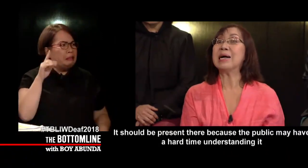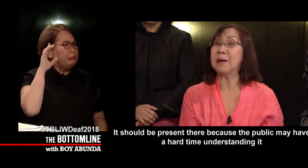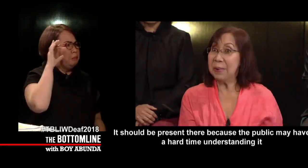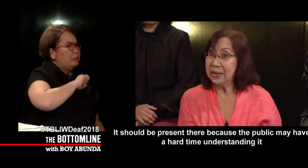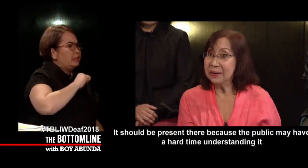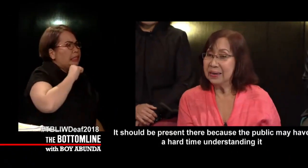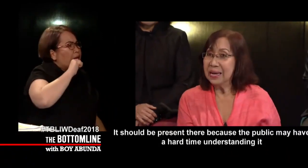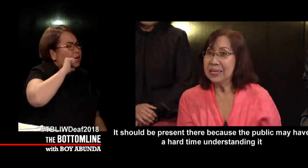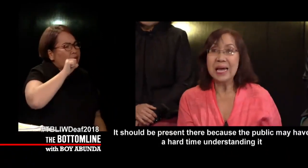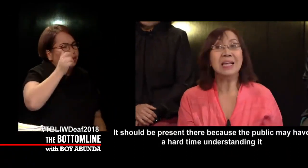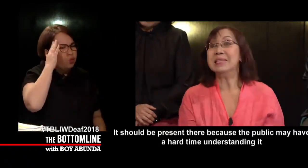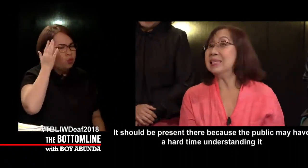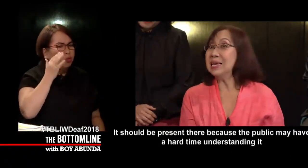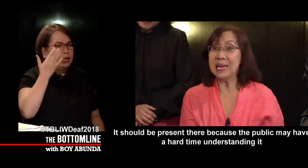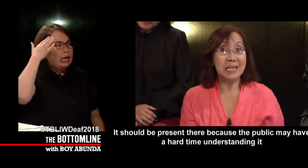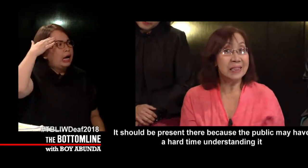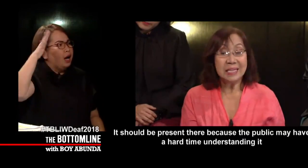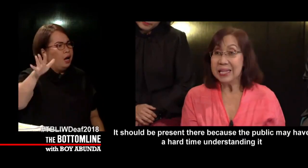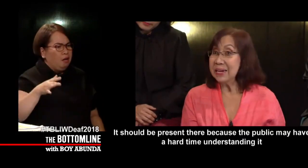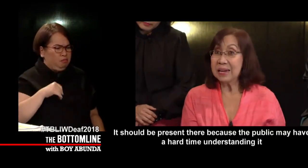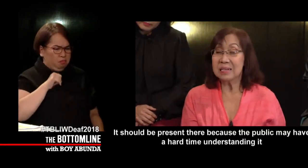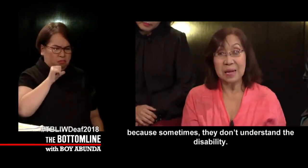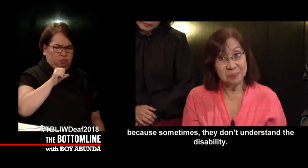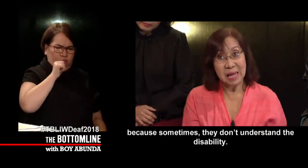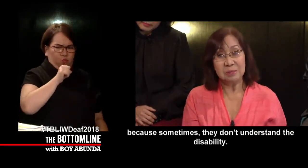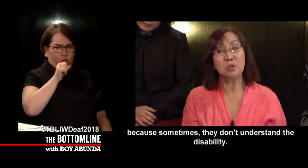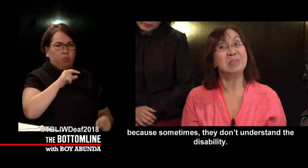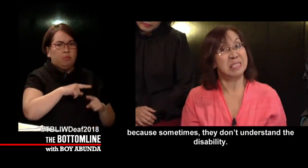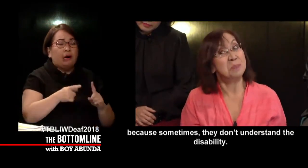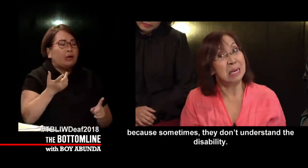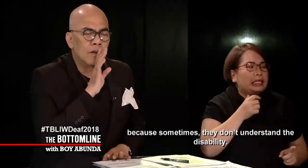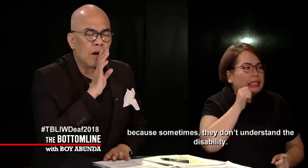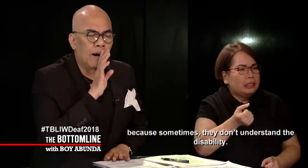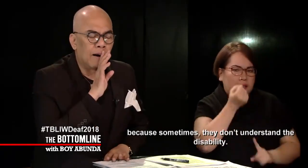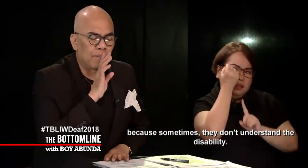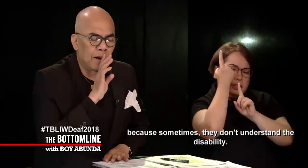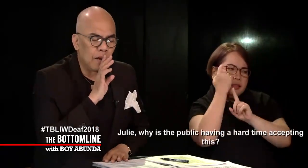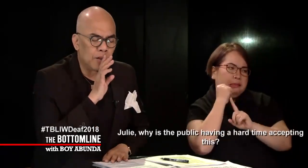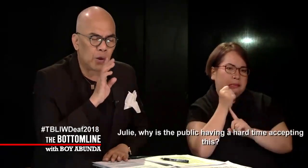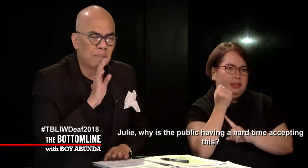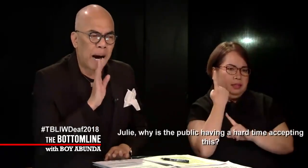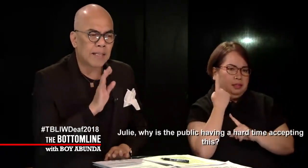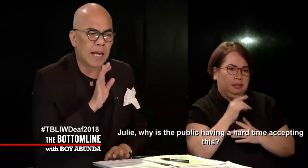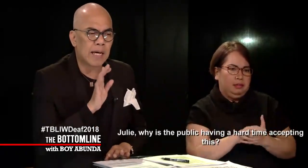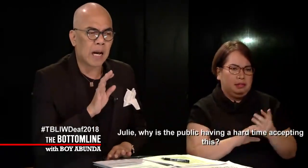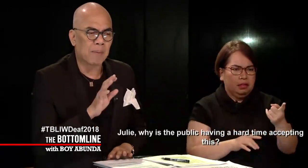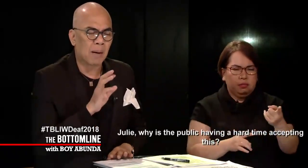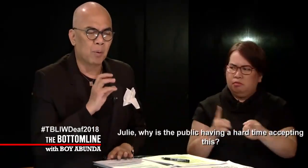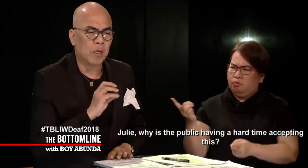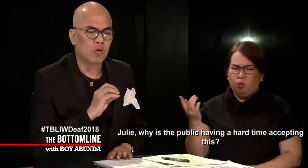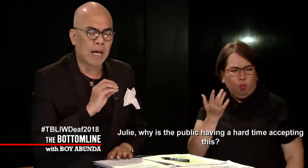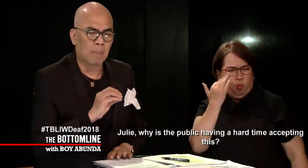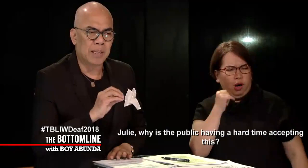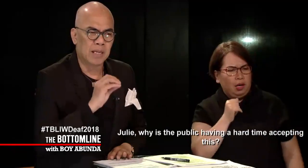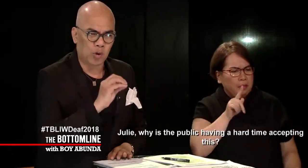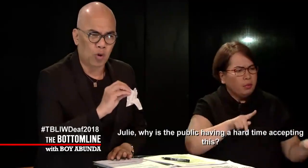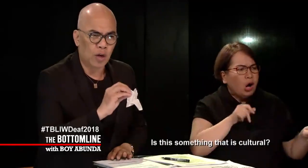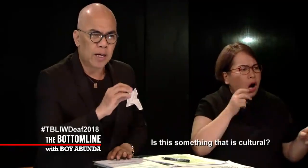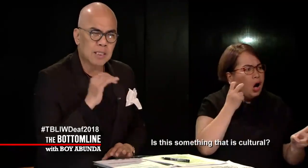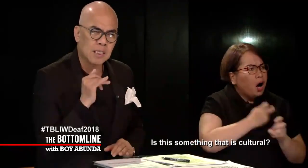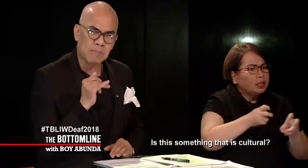publikong tanggapin dahil hindi nila naiintindihan rin sometimes yung disability. Julie, bakit nahihirapan ang publiko